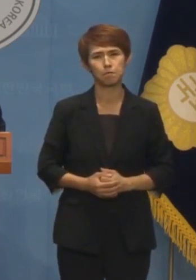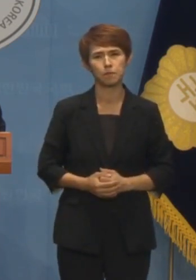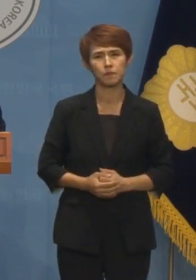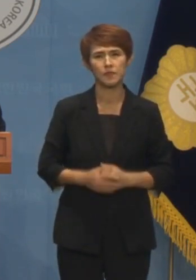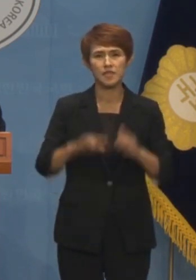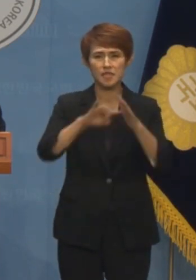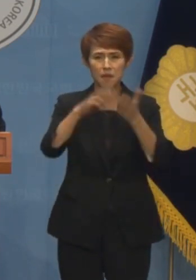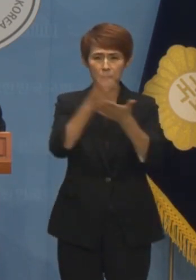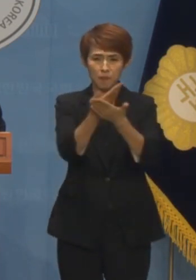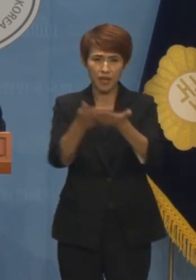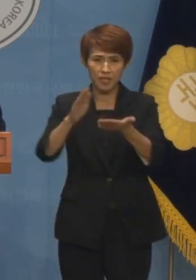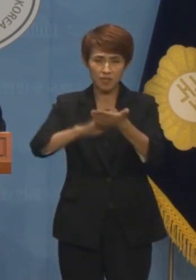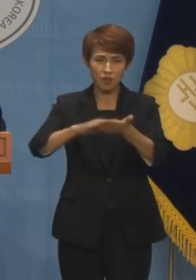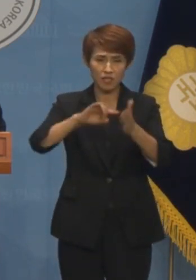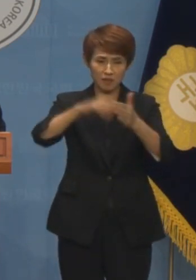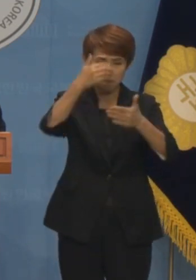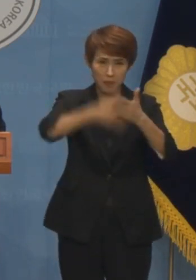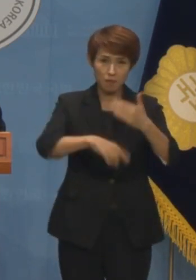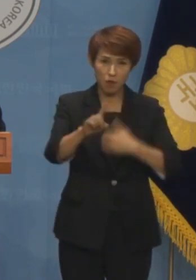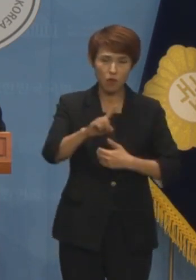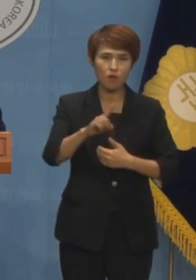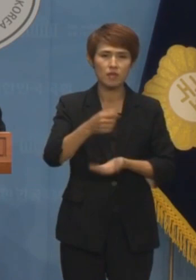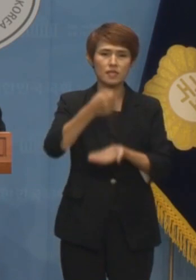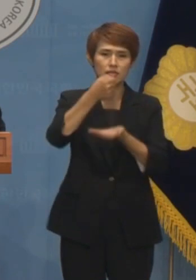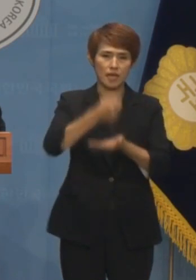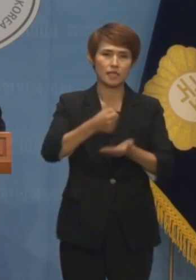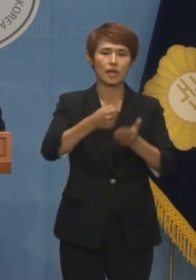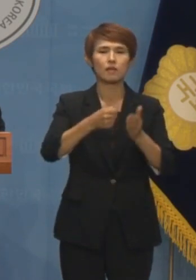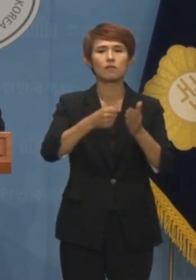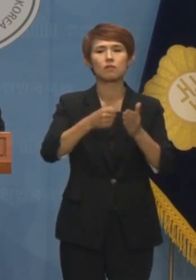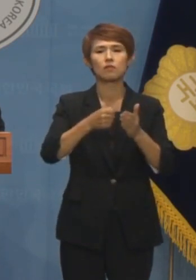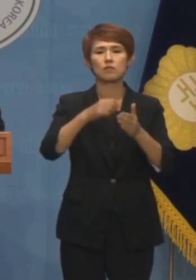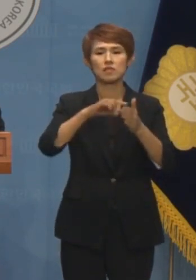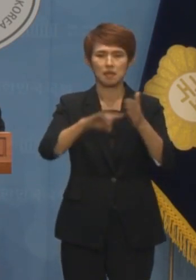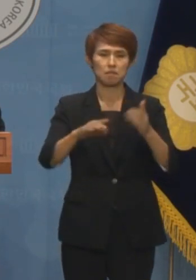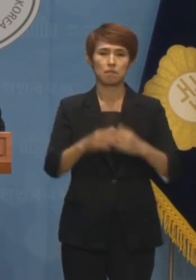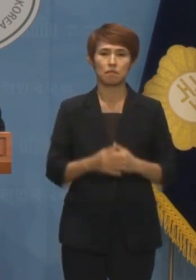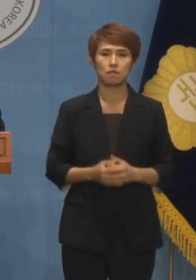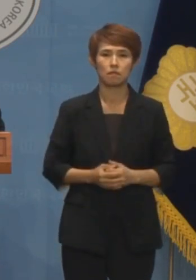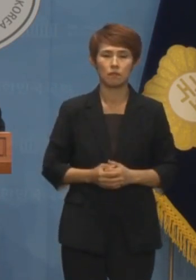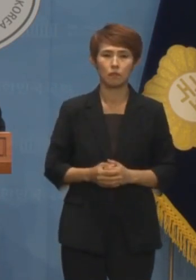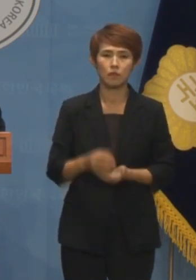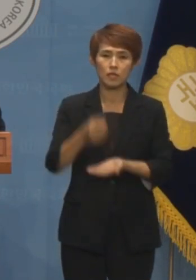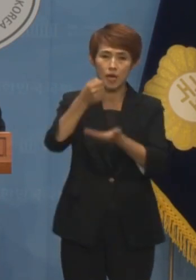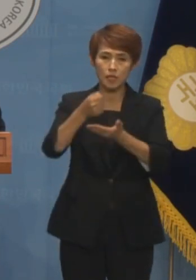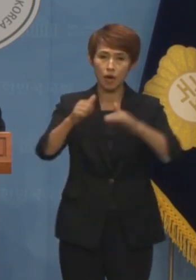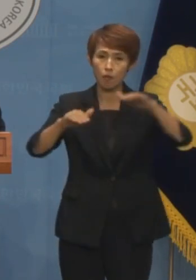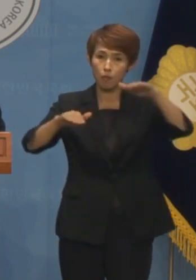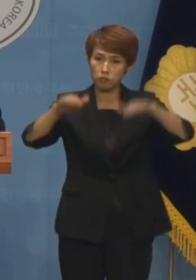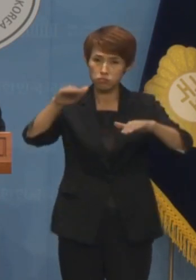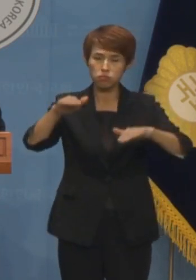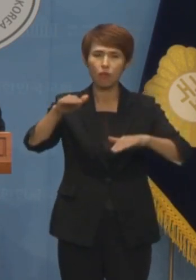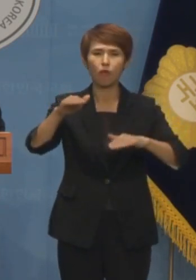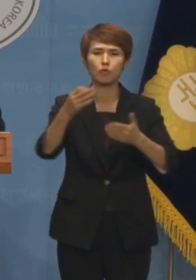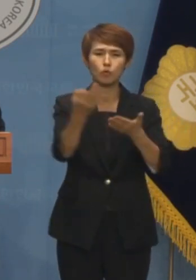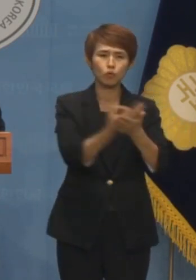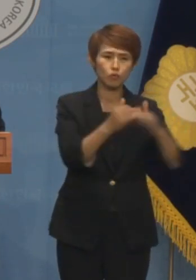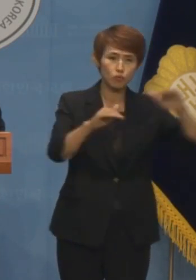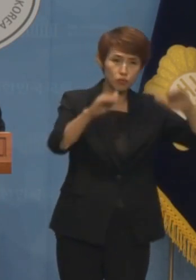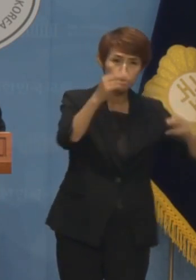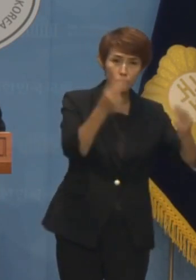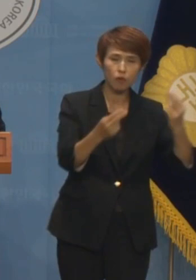세법 개정안의 주요 감세 세목은 자산과세입니다. 우리나라의 자산 불평등이 소득